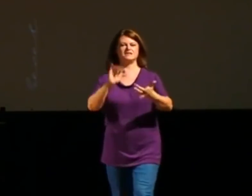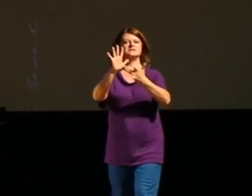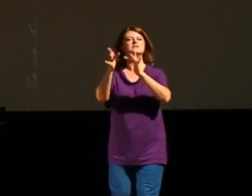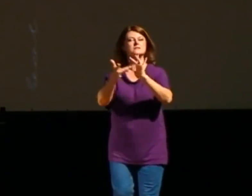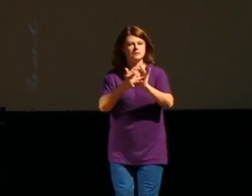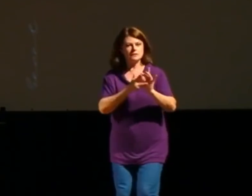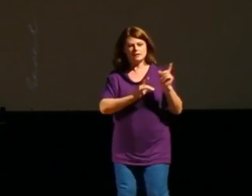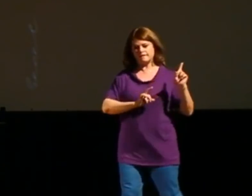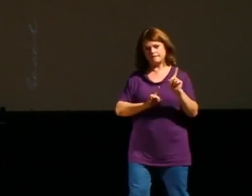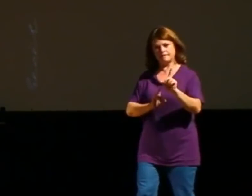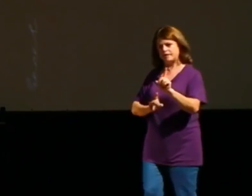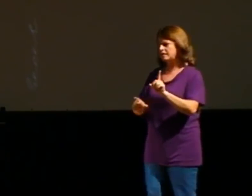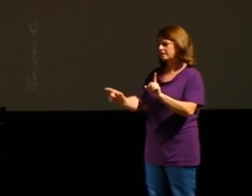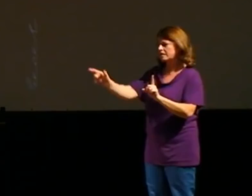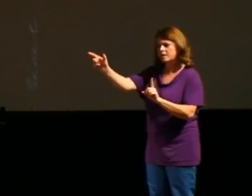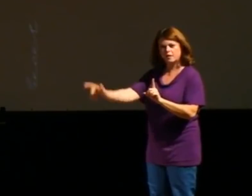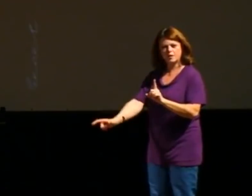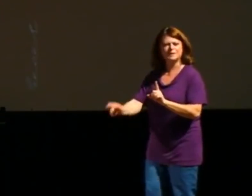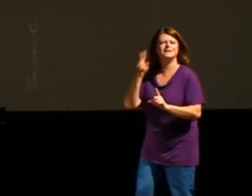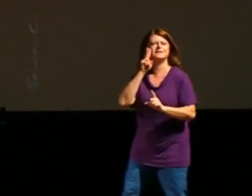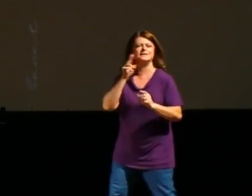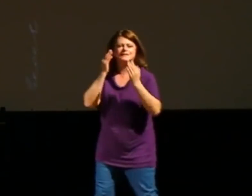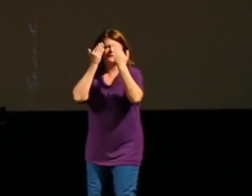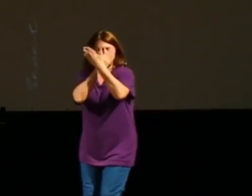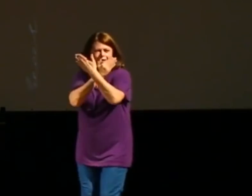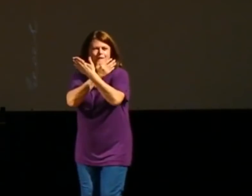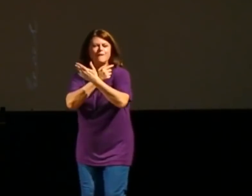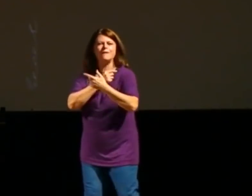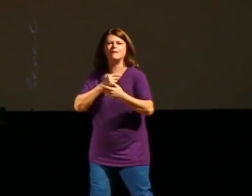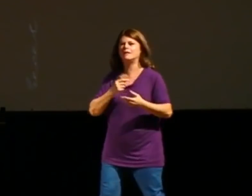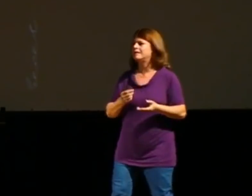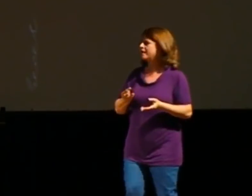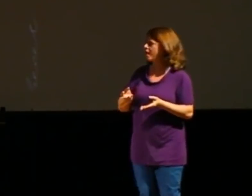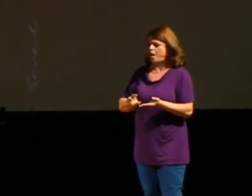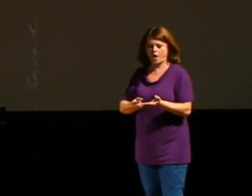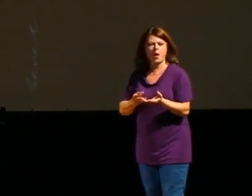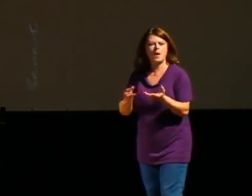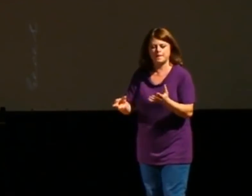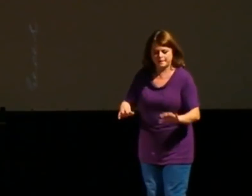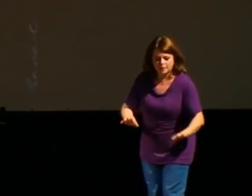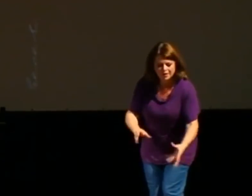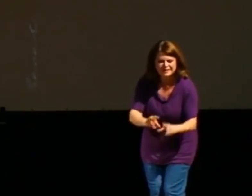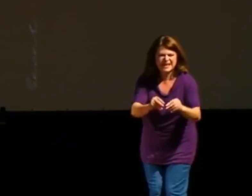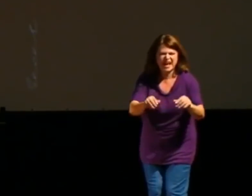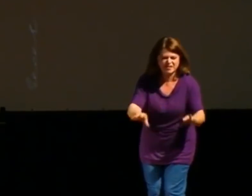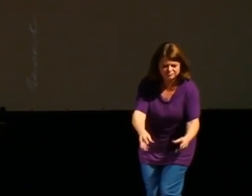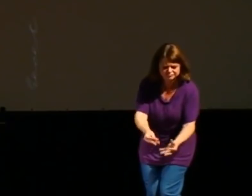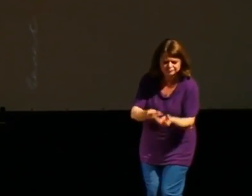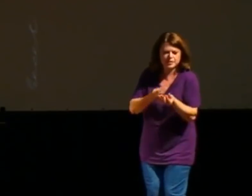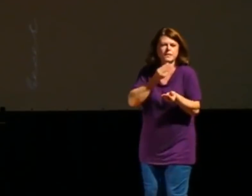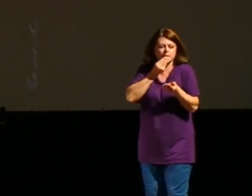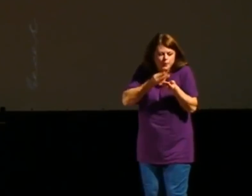ele pega o barro e cospe. E faz então 2 bolinhas de